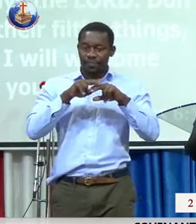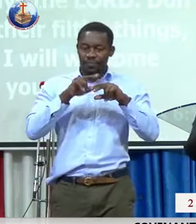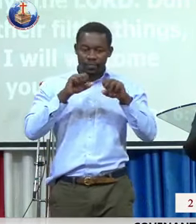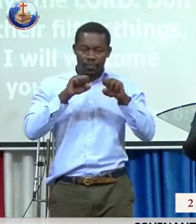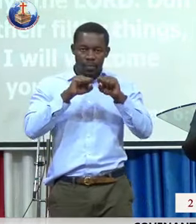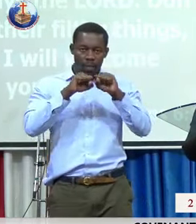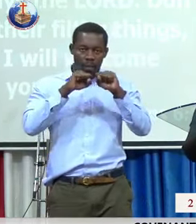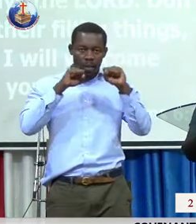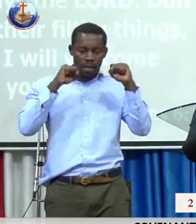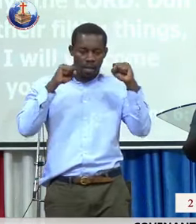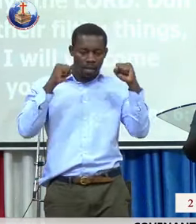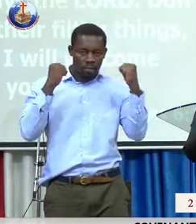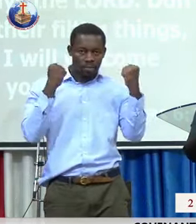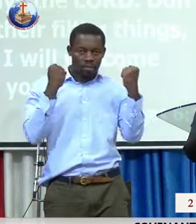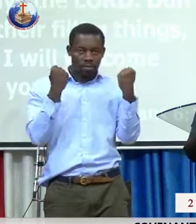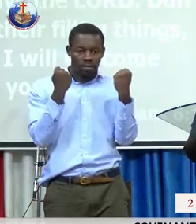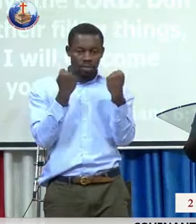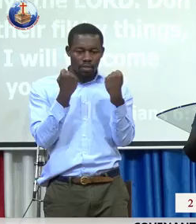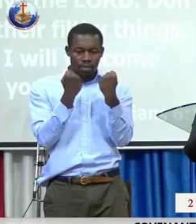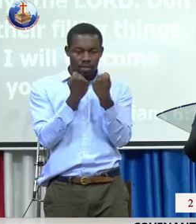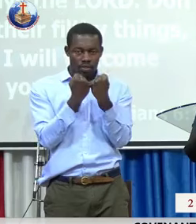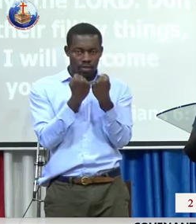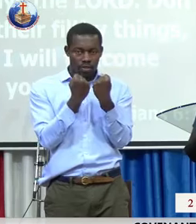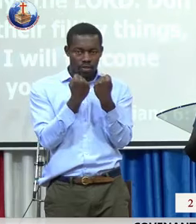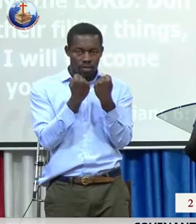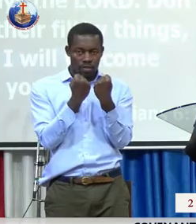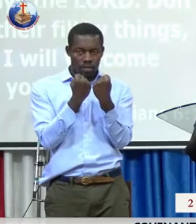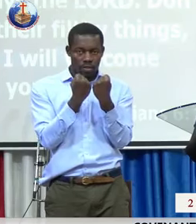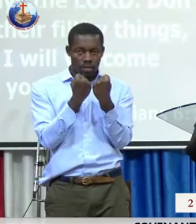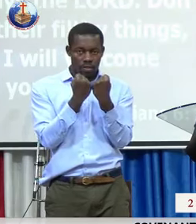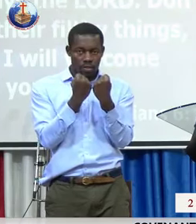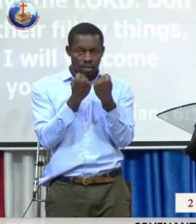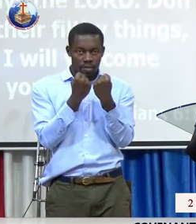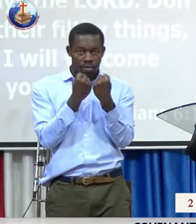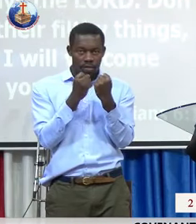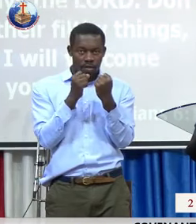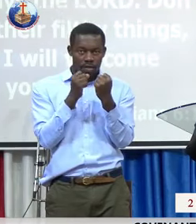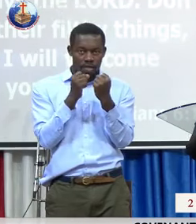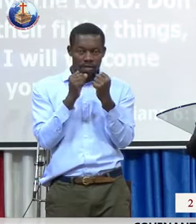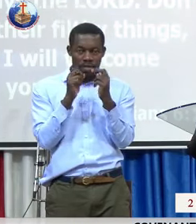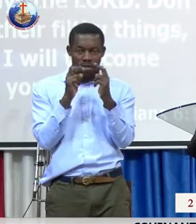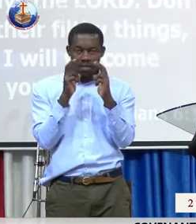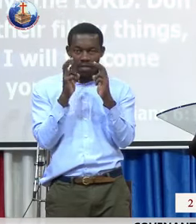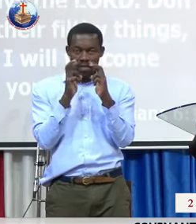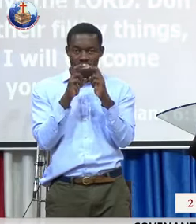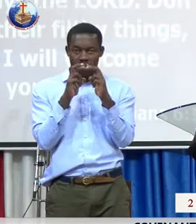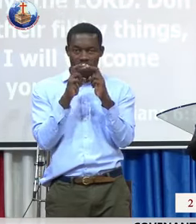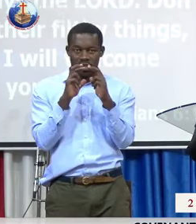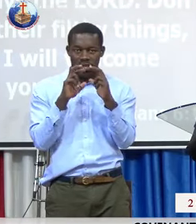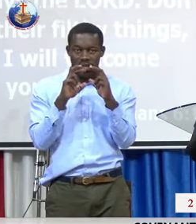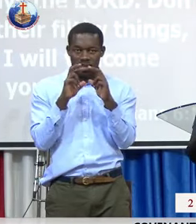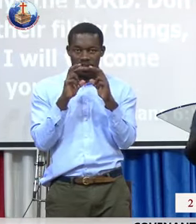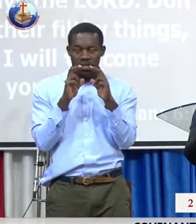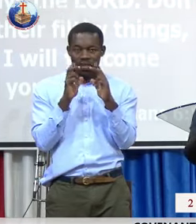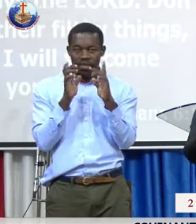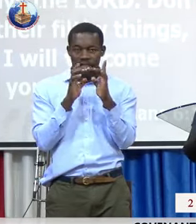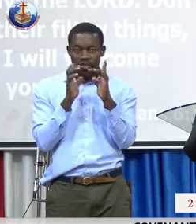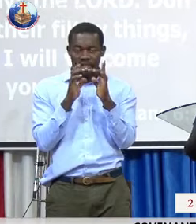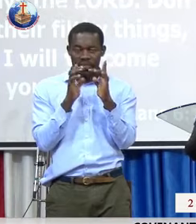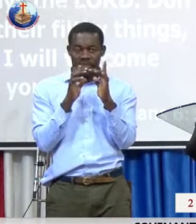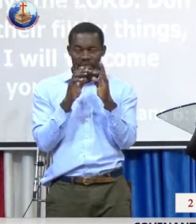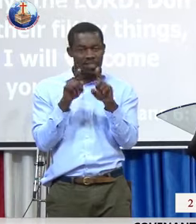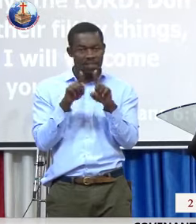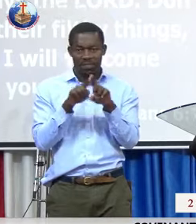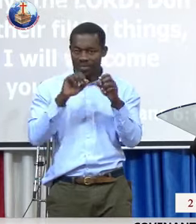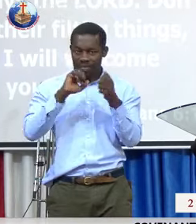trends would reverse. Mitindo ya kijamii ingelibadilika. Cultural norms would change.